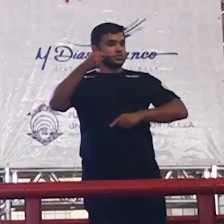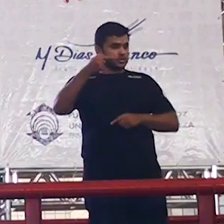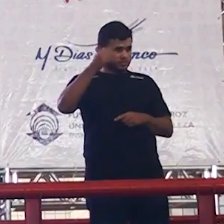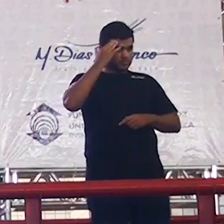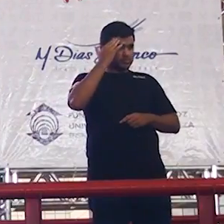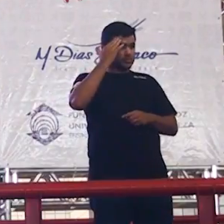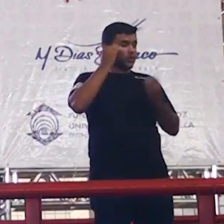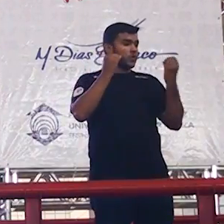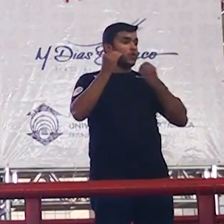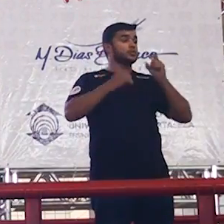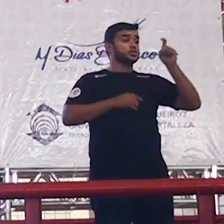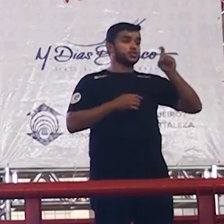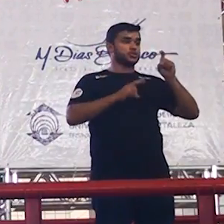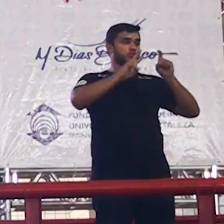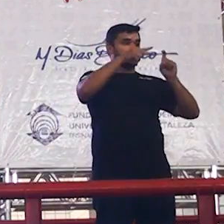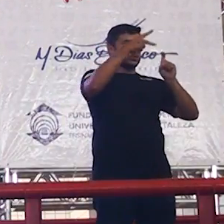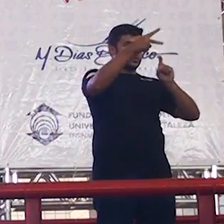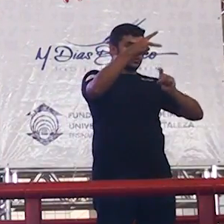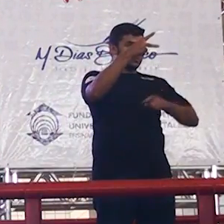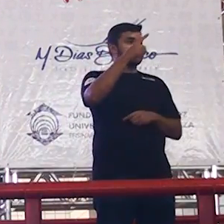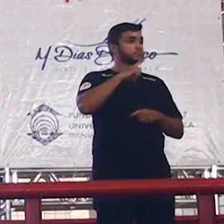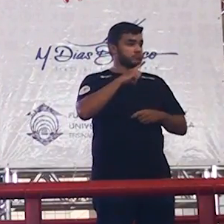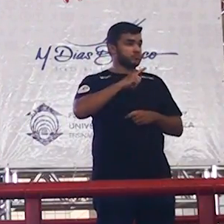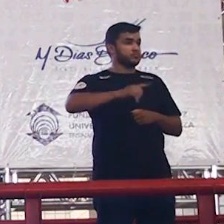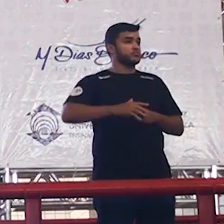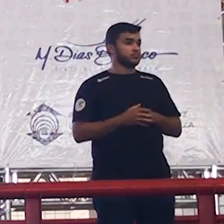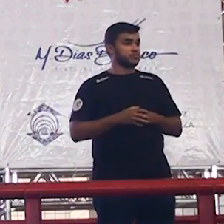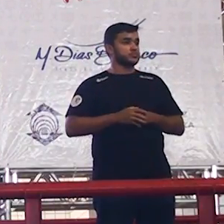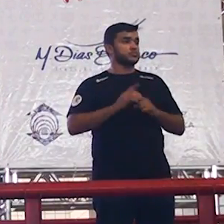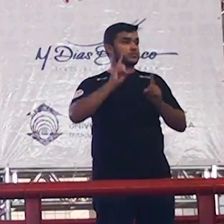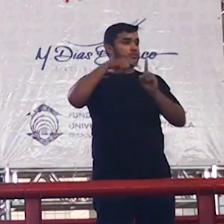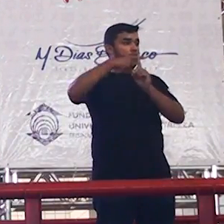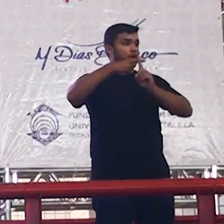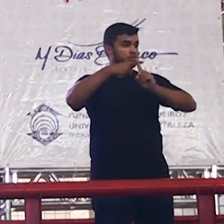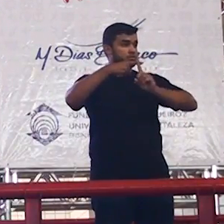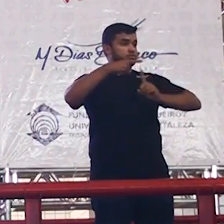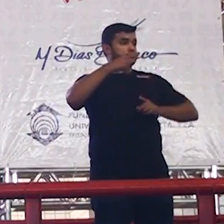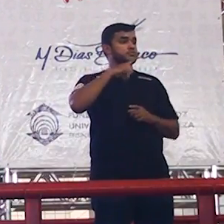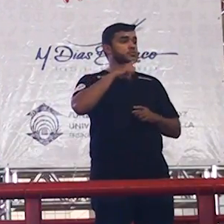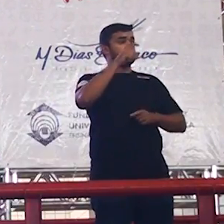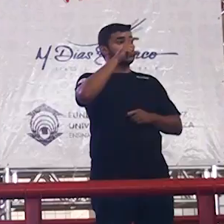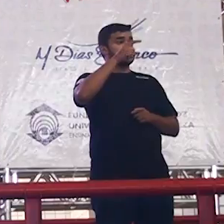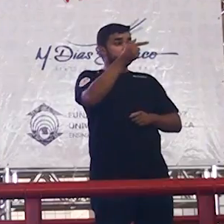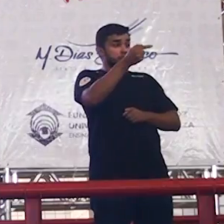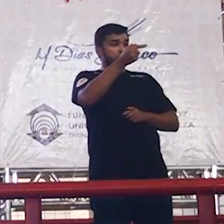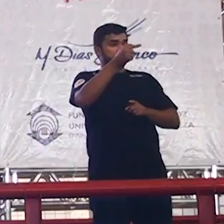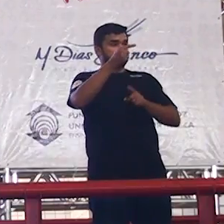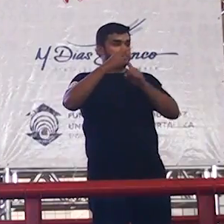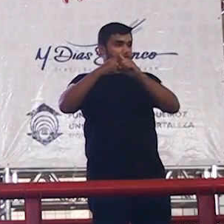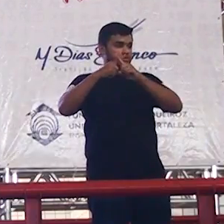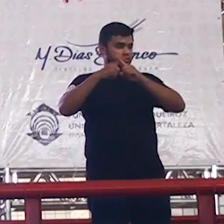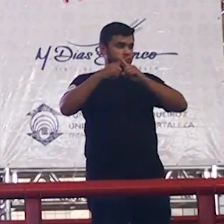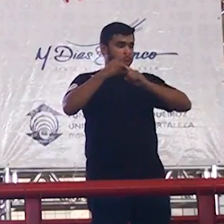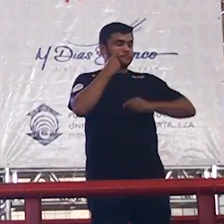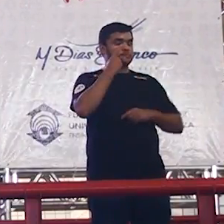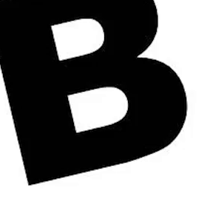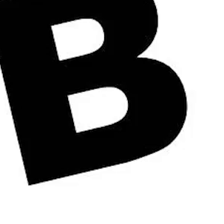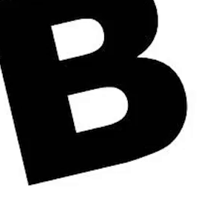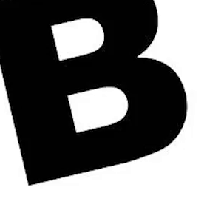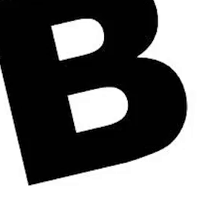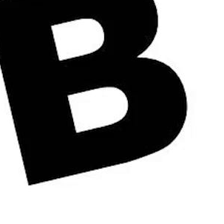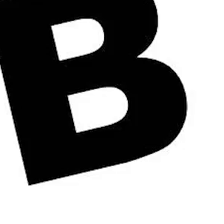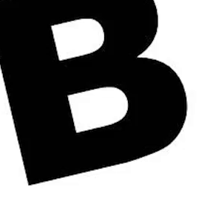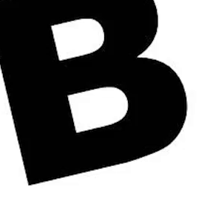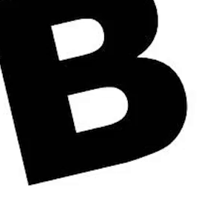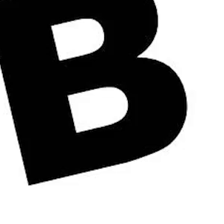distributiva, né? É x ao quadrado mais 7x, né?